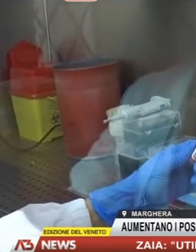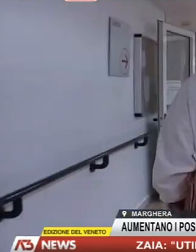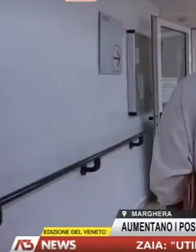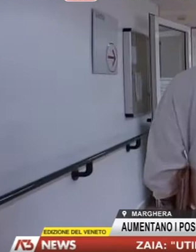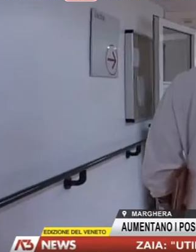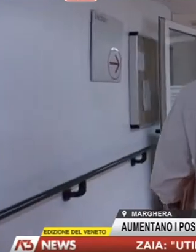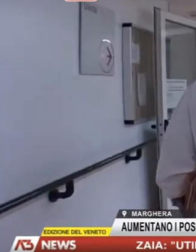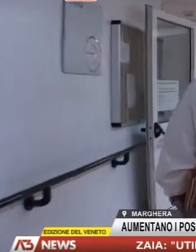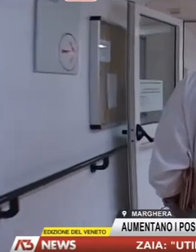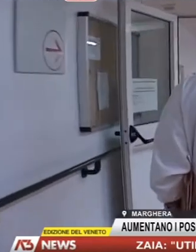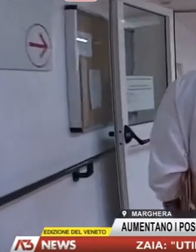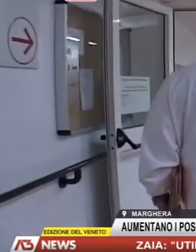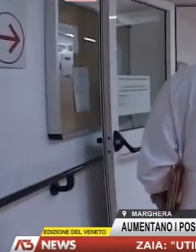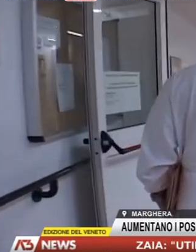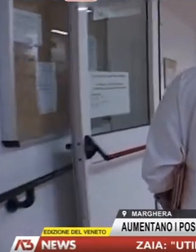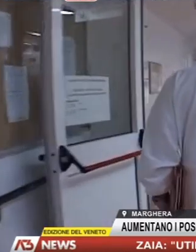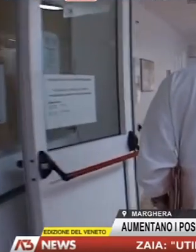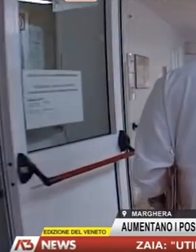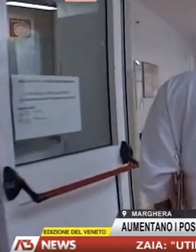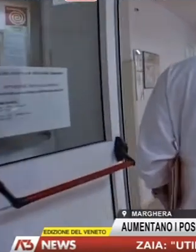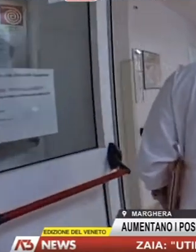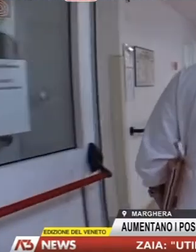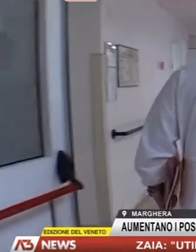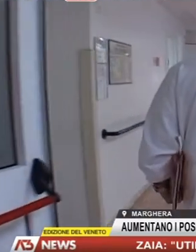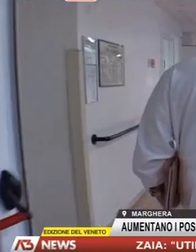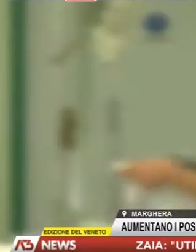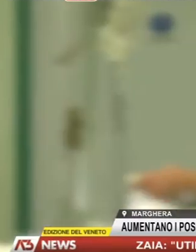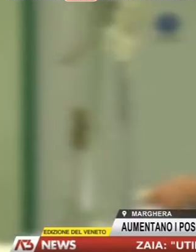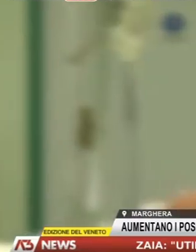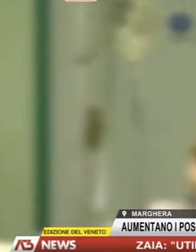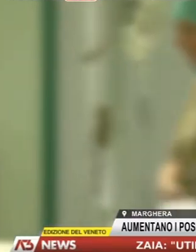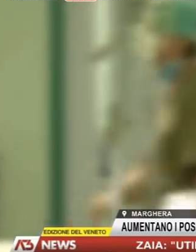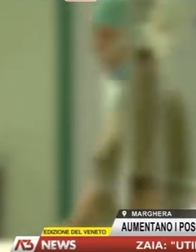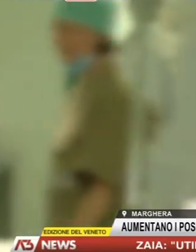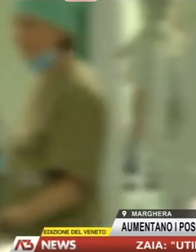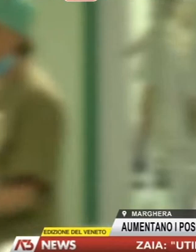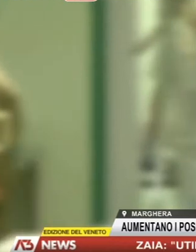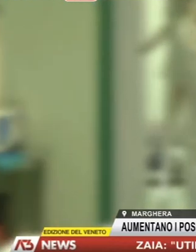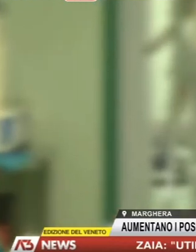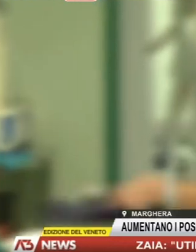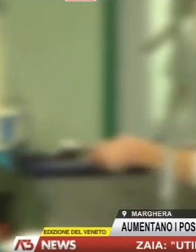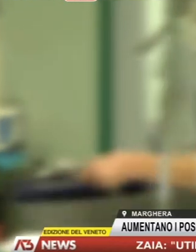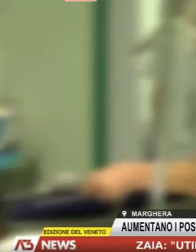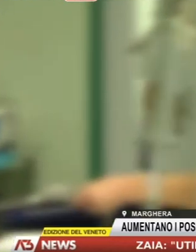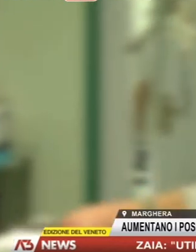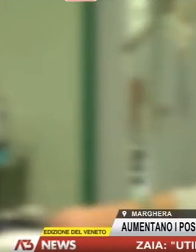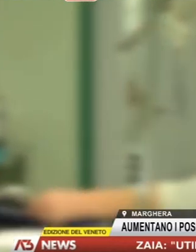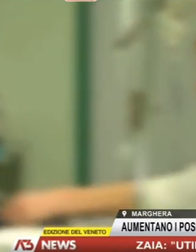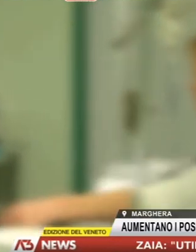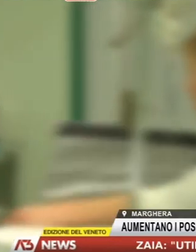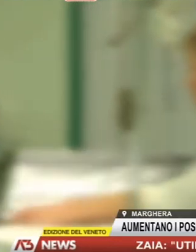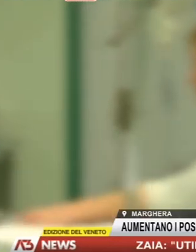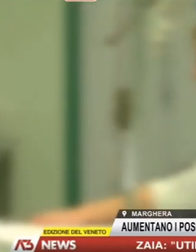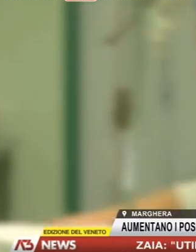600 ricoveri, di cui 66 in terapia intensiva. La diffusione del coronavirus in Veneto torna a preoccupare e la regione è pronta a